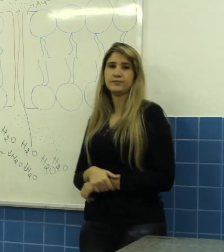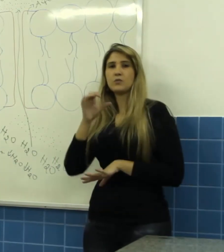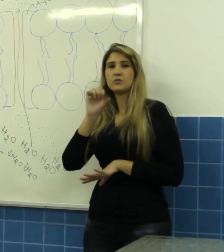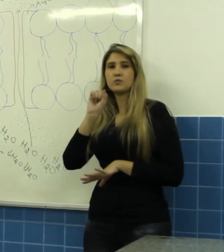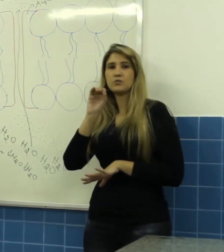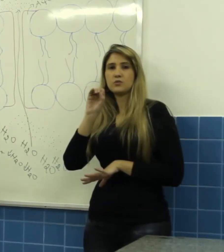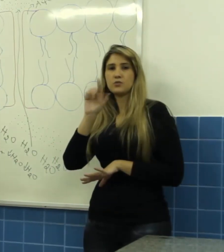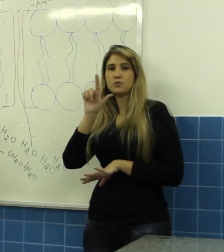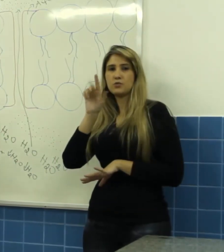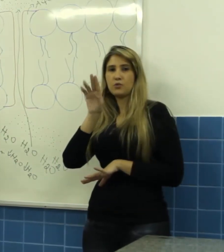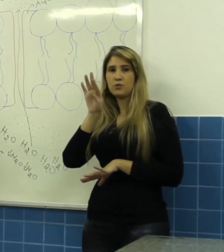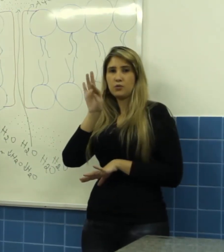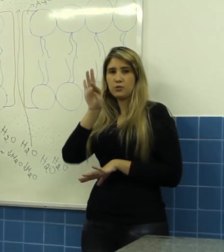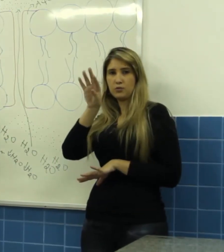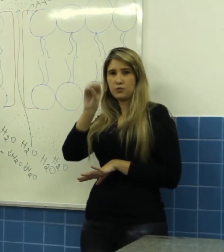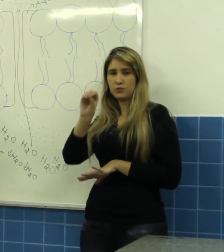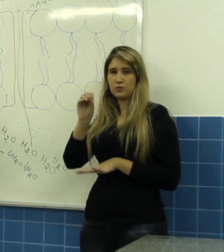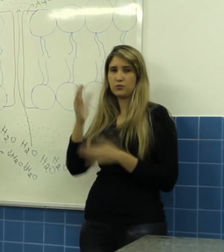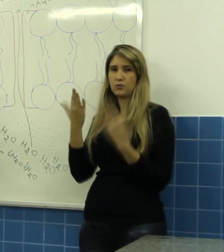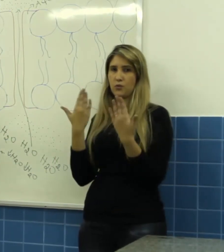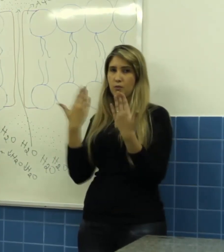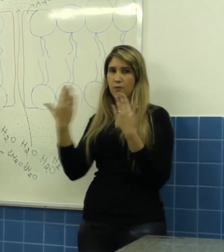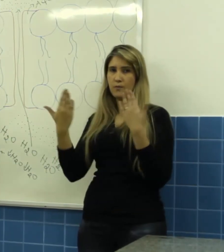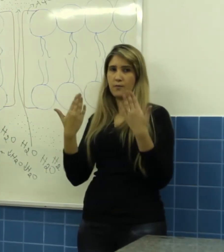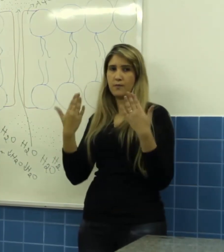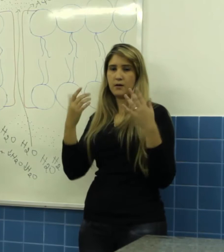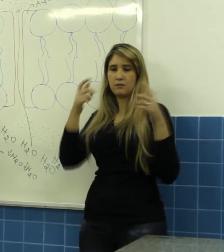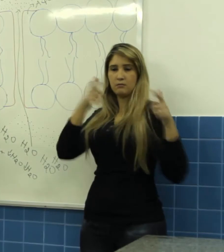Então, quando eu estou comparando dois